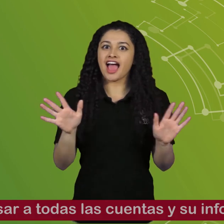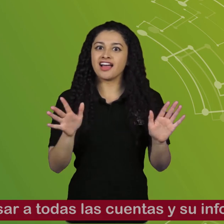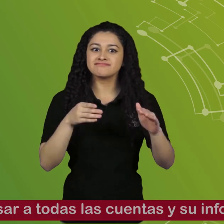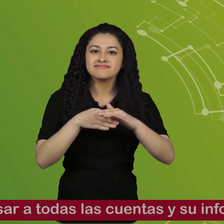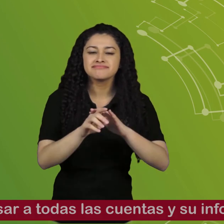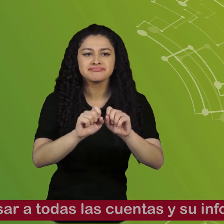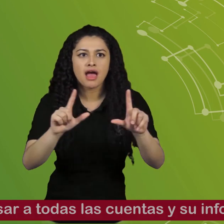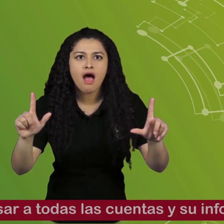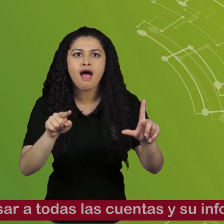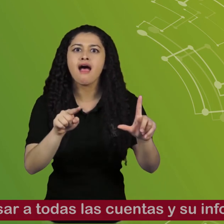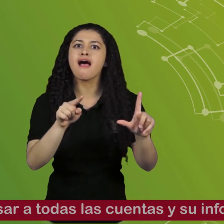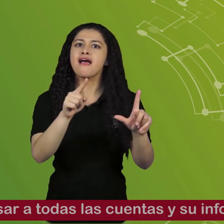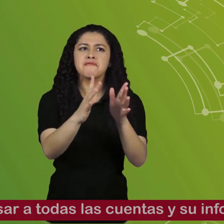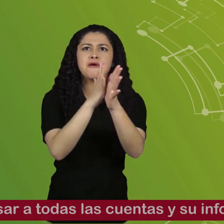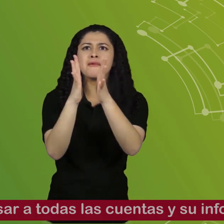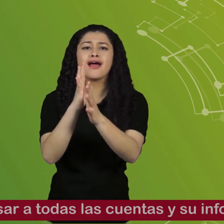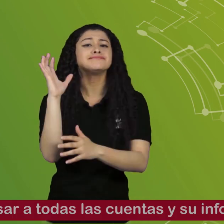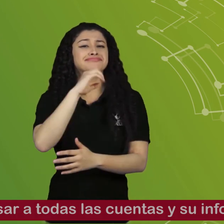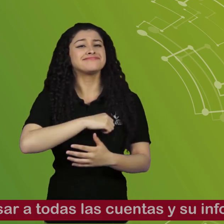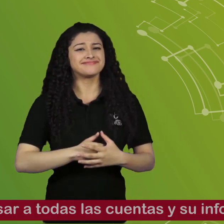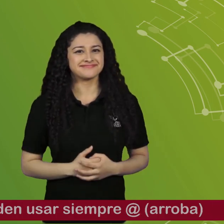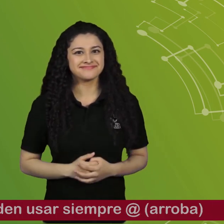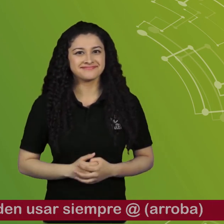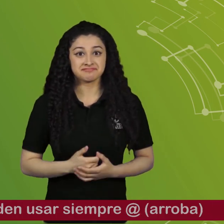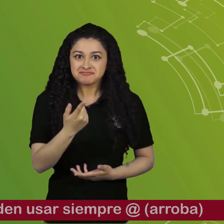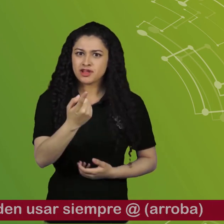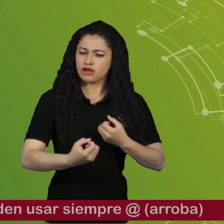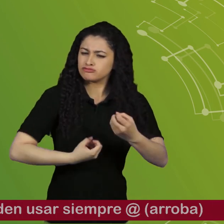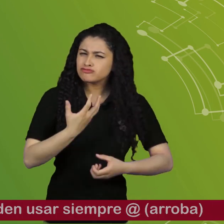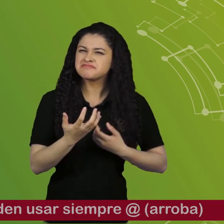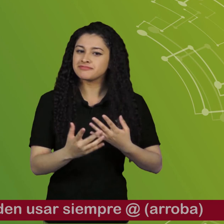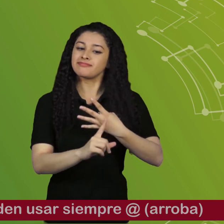Así podemos ingresar a todas las cuentas y su información. No olviden usar siempre